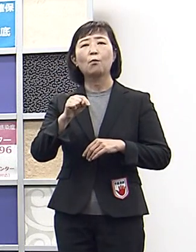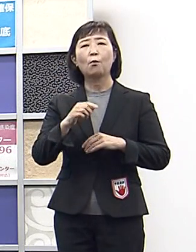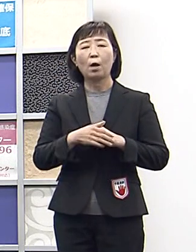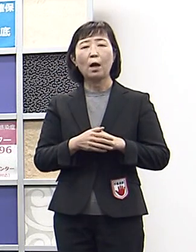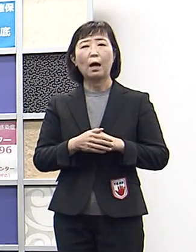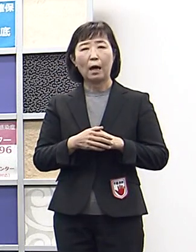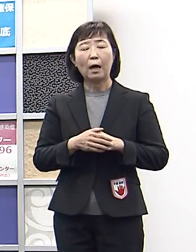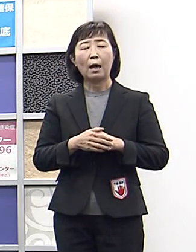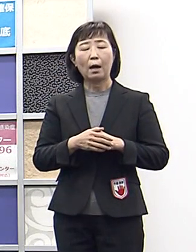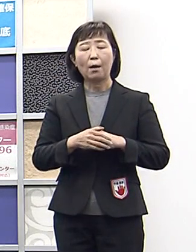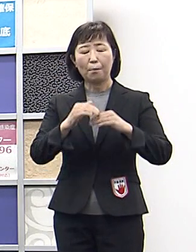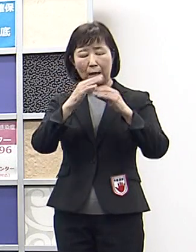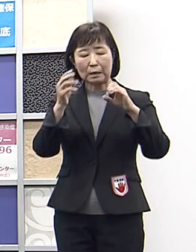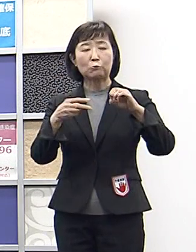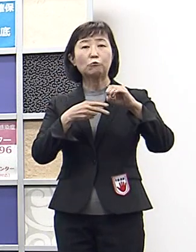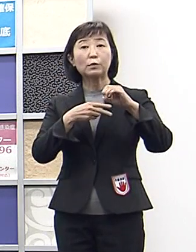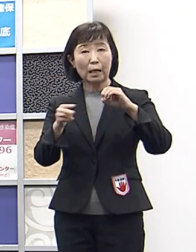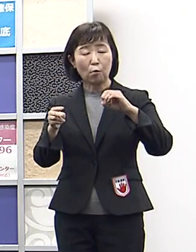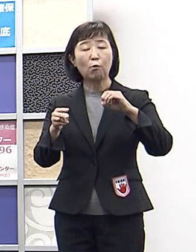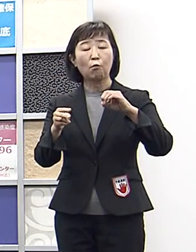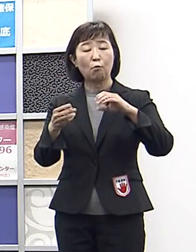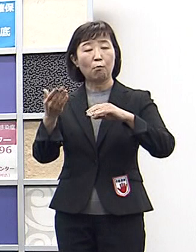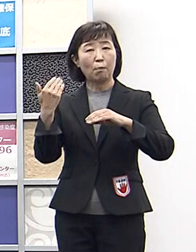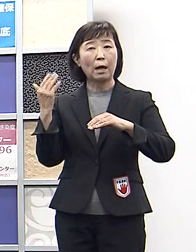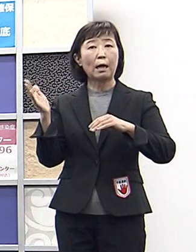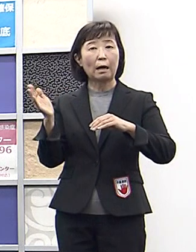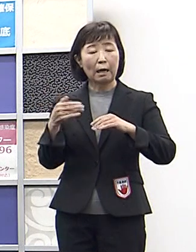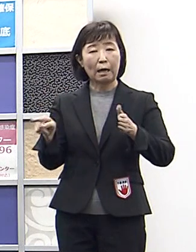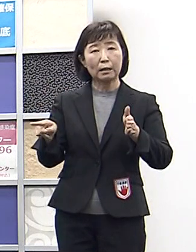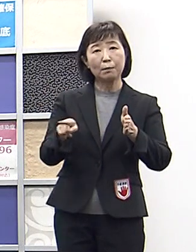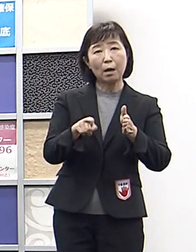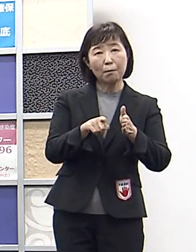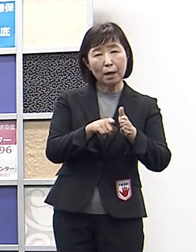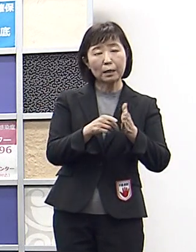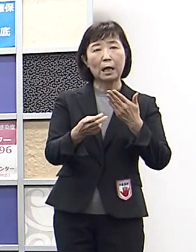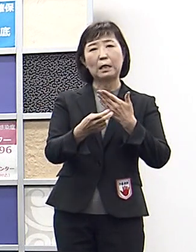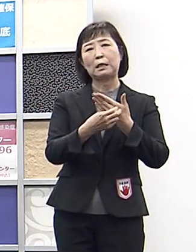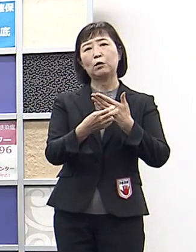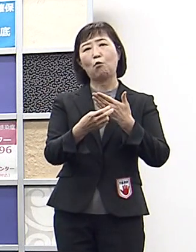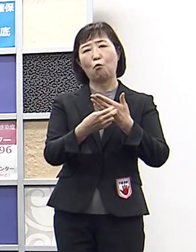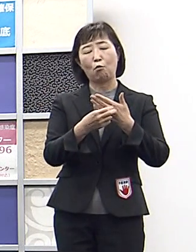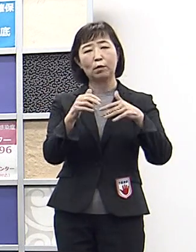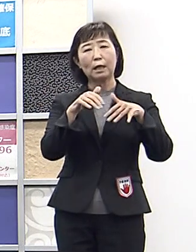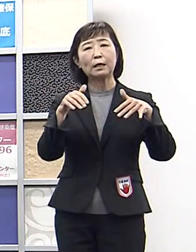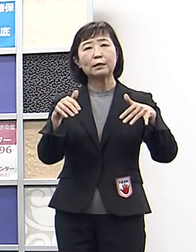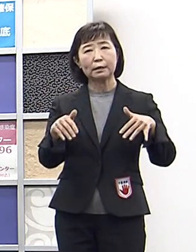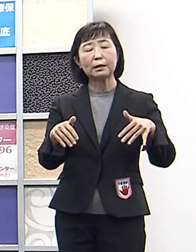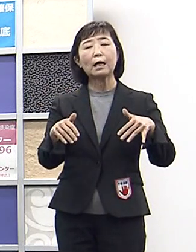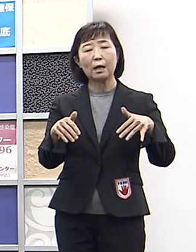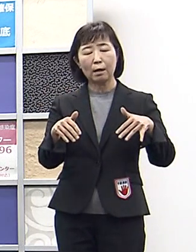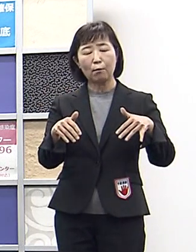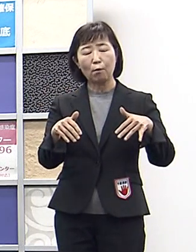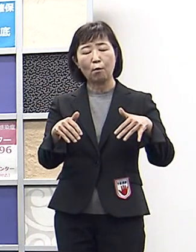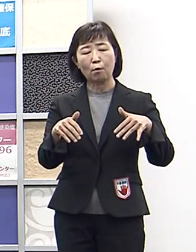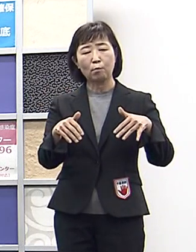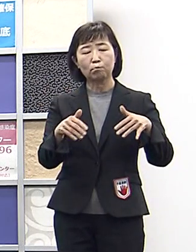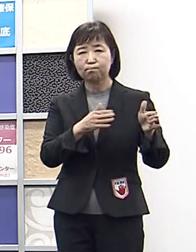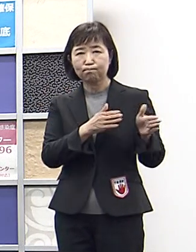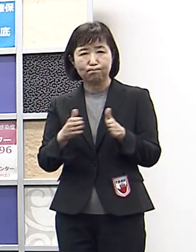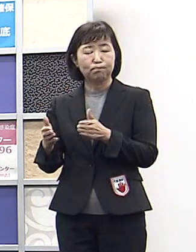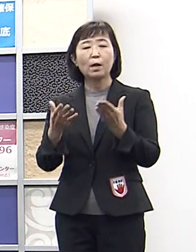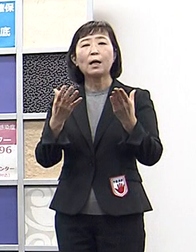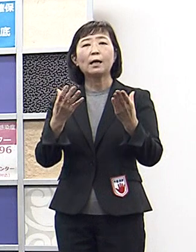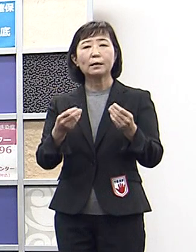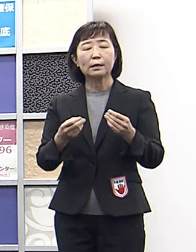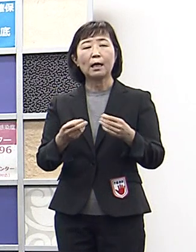全くゼロに近い状態からこの今日の医療提供体制を構築してまいりました爆発的な